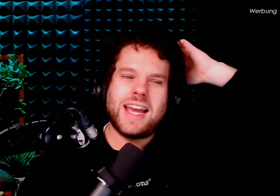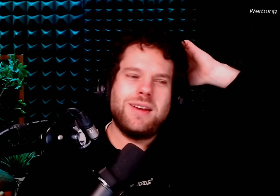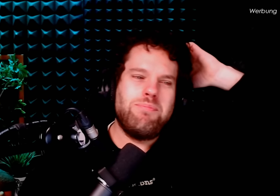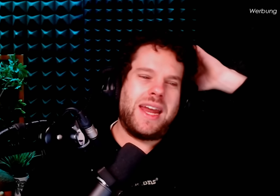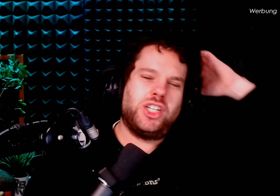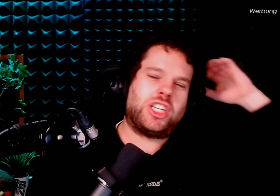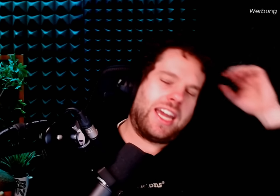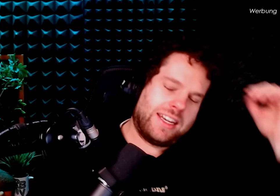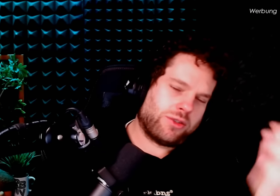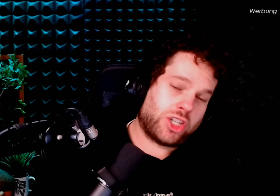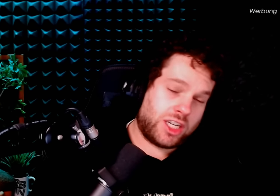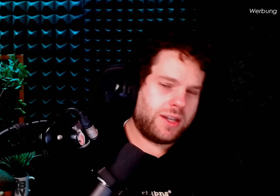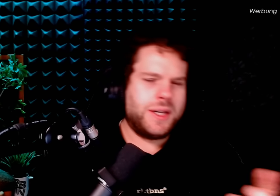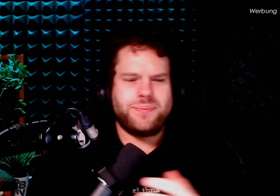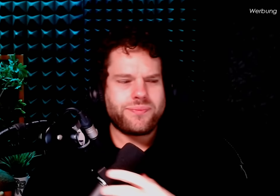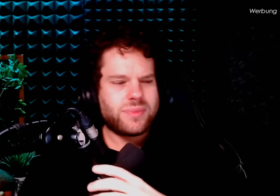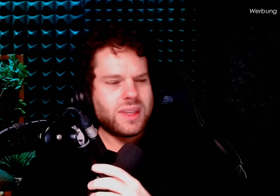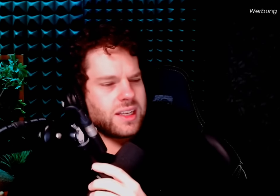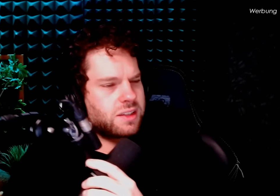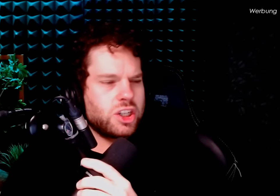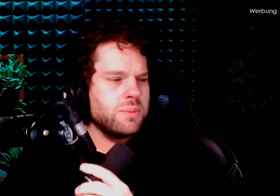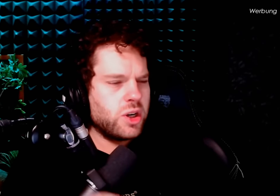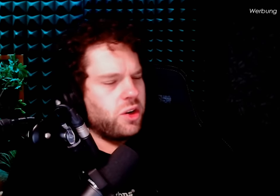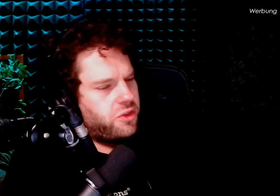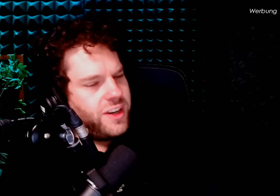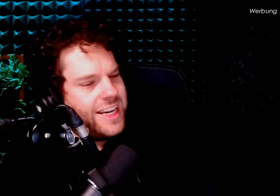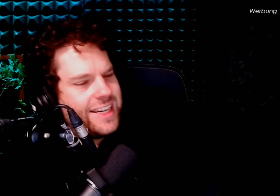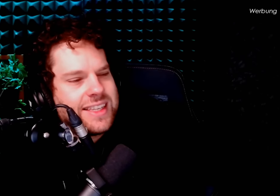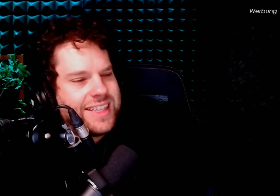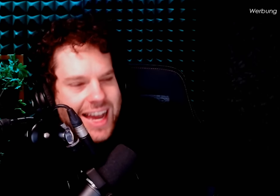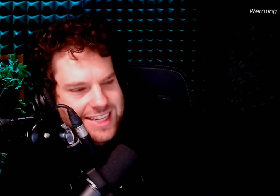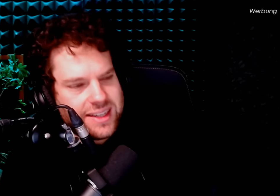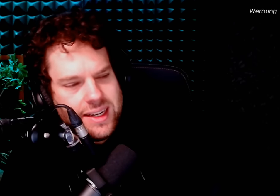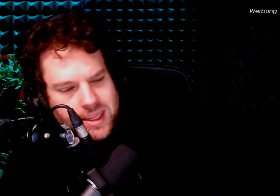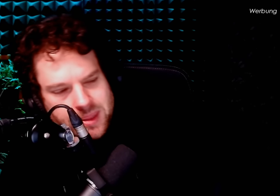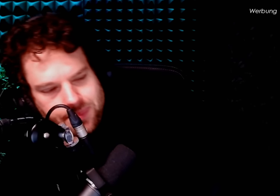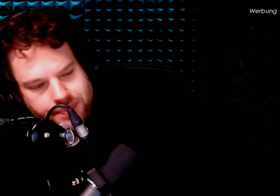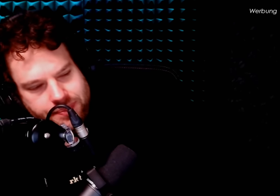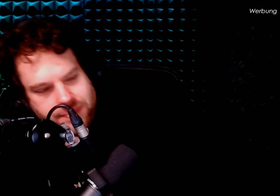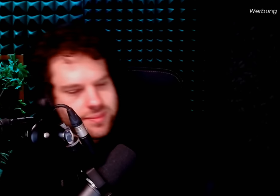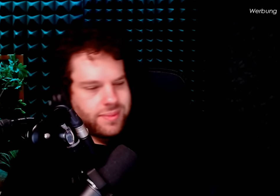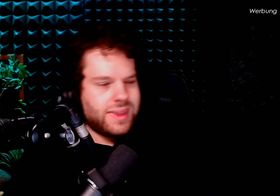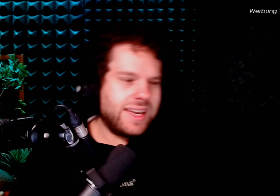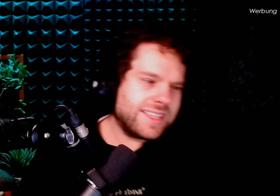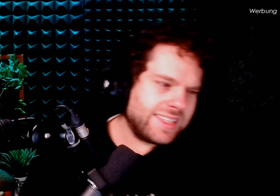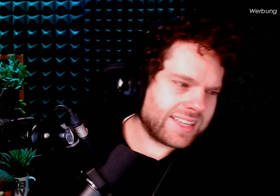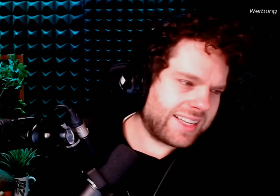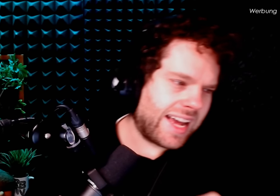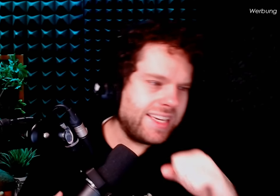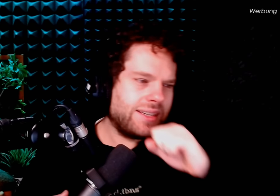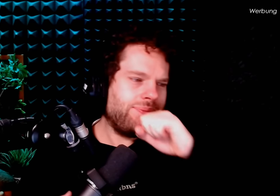Kein Mensch kennt den Unterschied. Zwischen Mücken und Fliegen, das ist das Gleiche. Das ist das Gleiche.